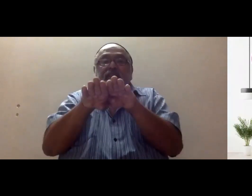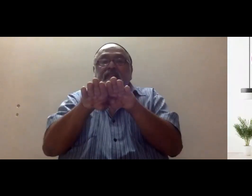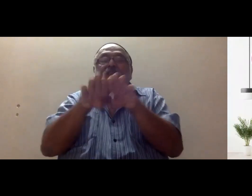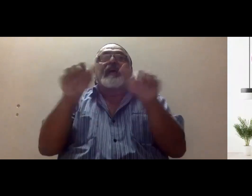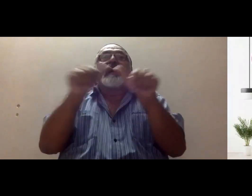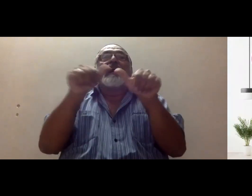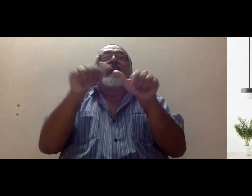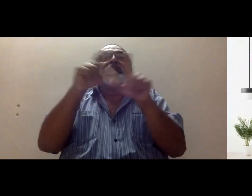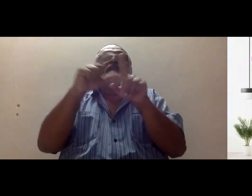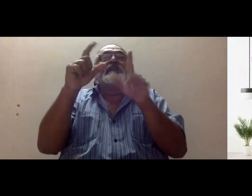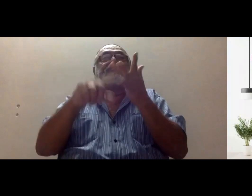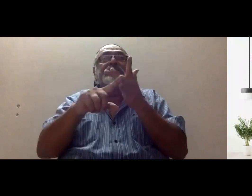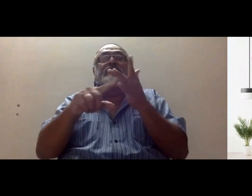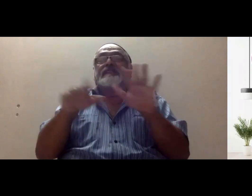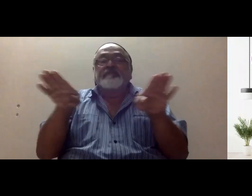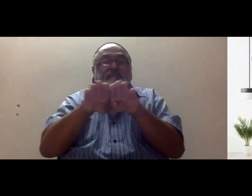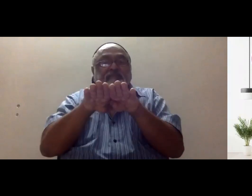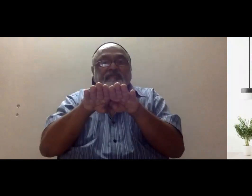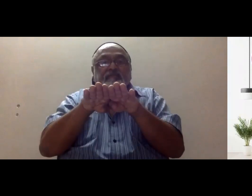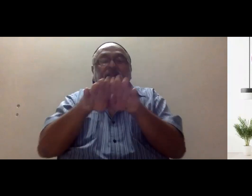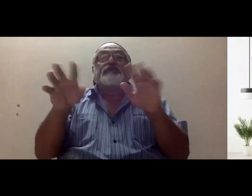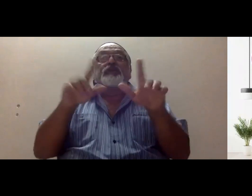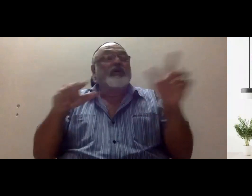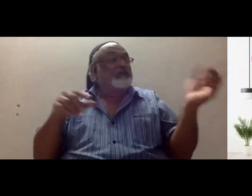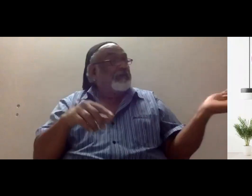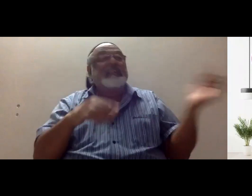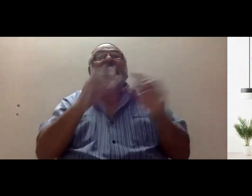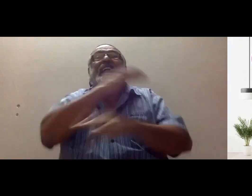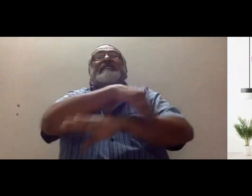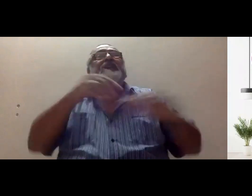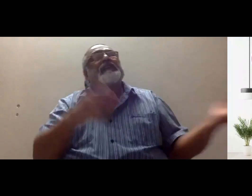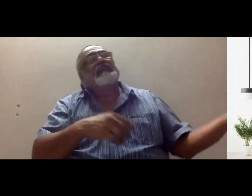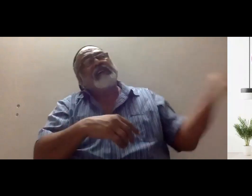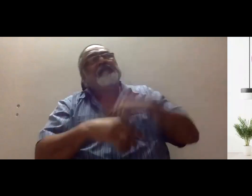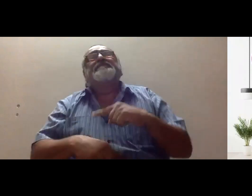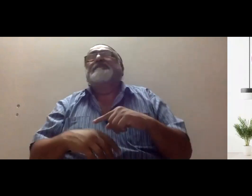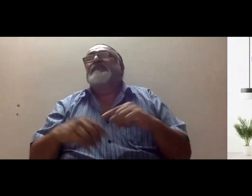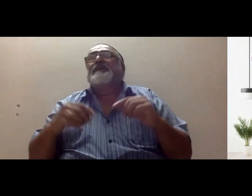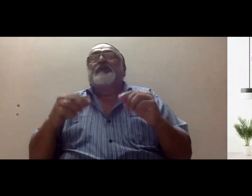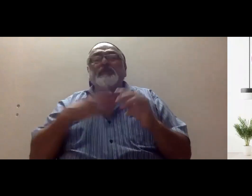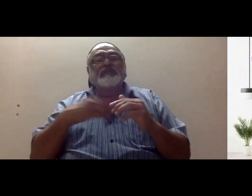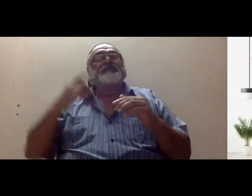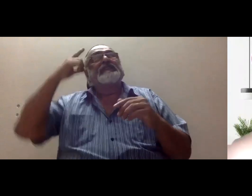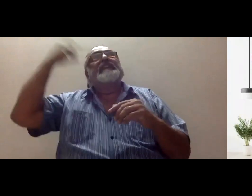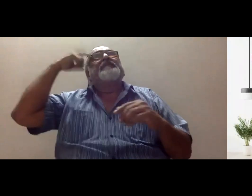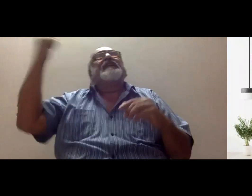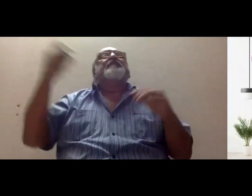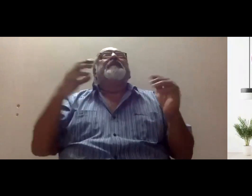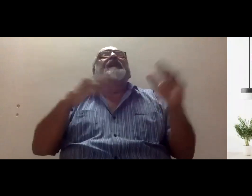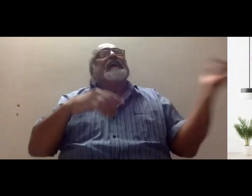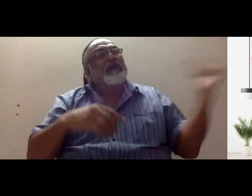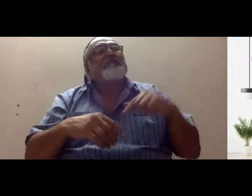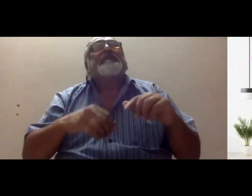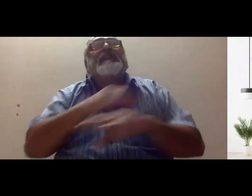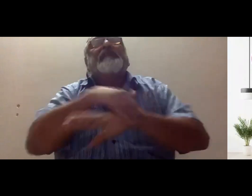ऐसे प्रोडक्ट बनवाएंगे हमसे कि जो मार्केटेबल हो। तो एक दिन मैंने सोचा कि क्यों हम ड्रीम ही करते जा रहे हैं, हम क्यों ना उनके कैंपस